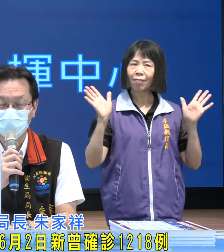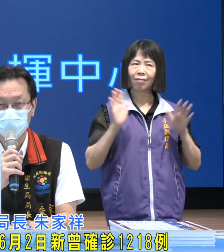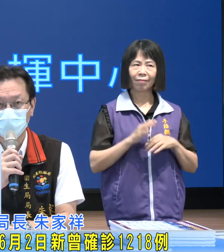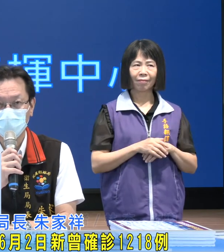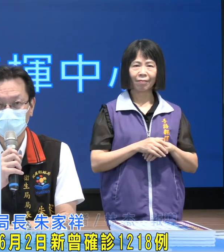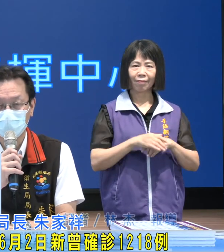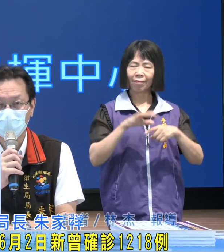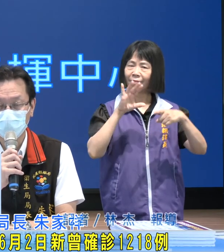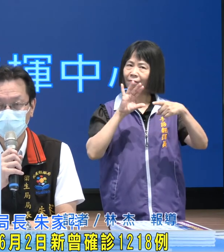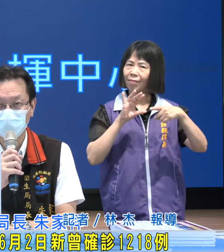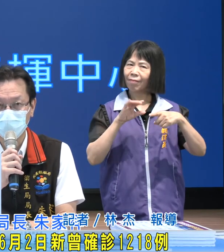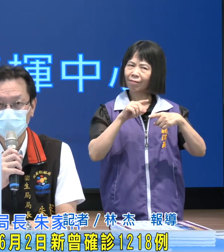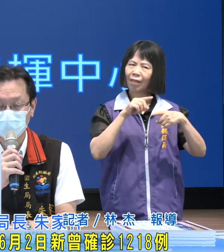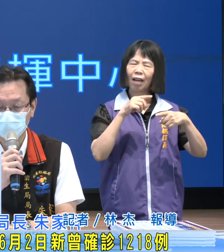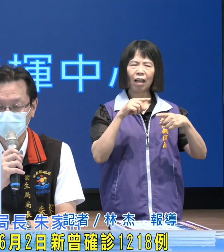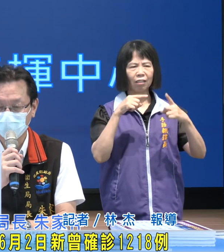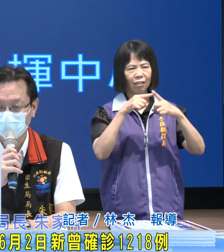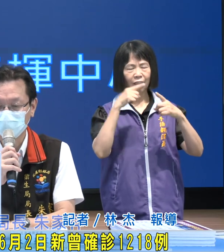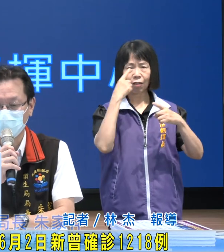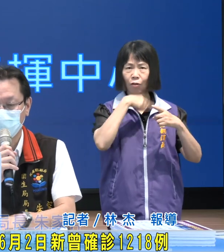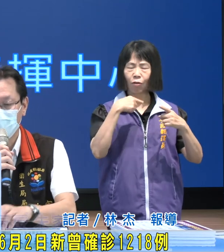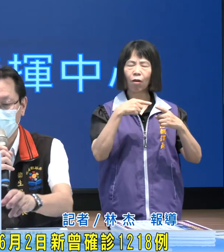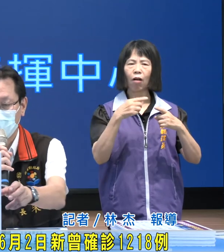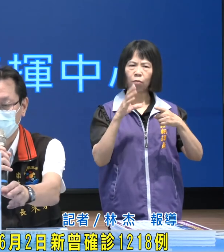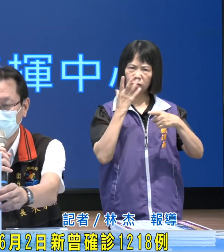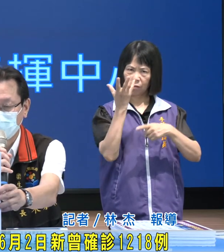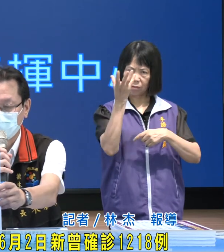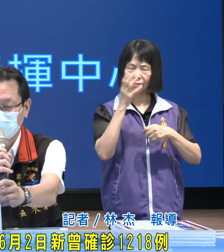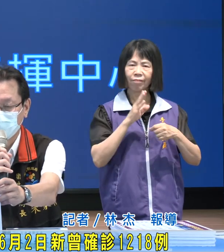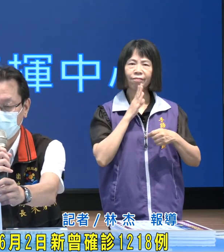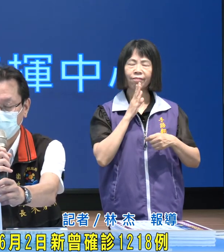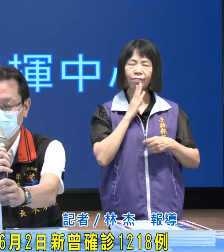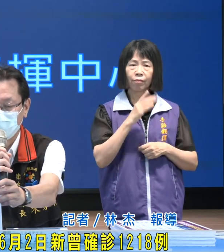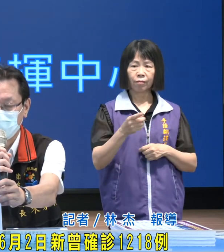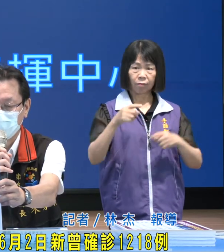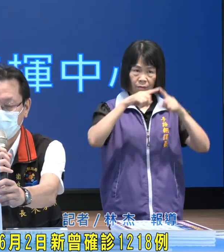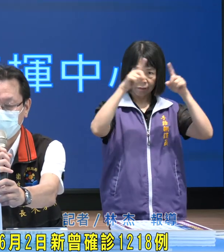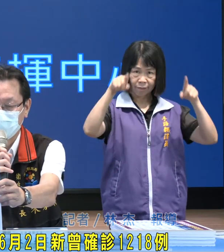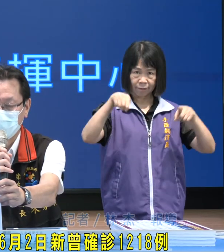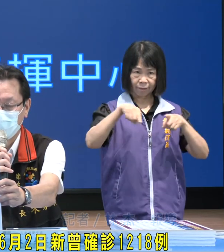占比是跟他人口比例上是比较高的。 记者林杰，花莲市采访报道。